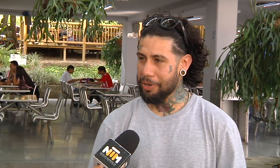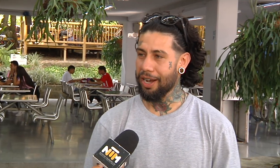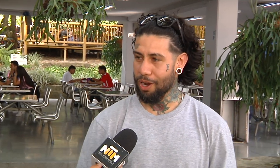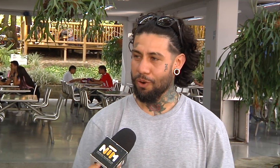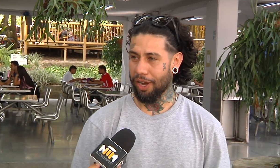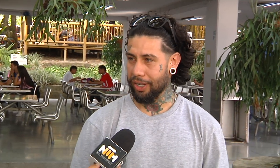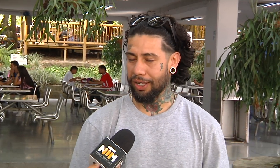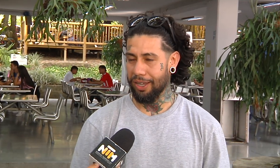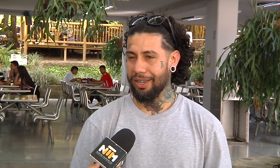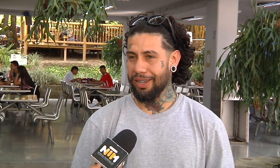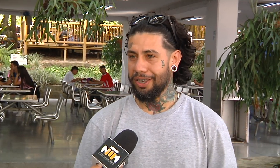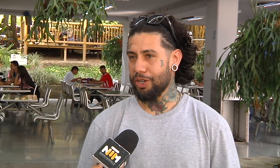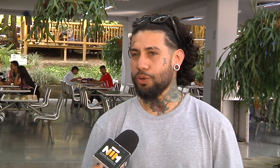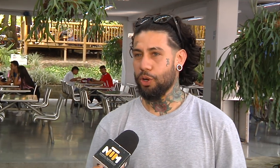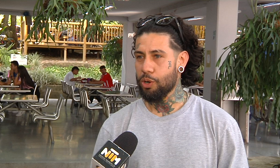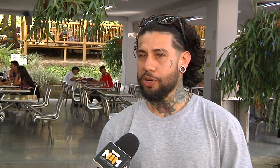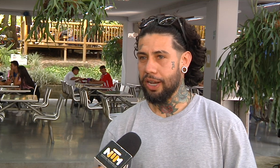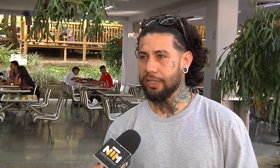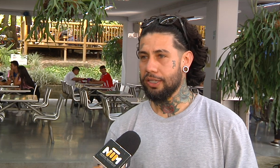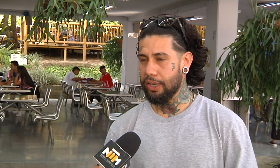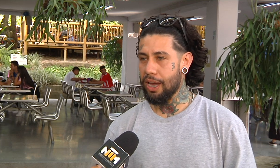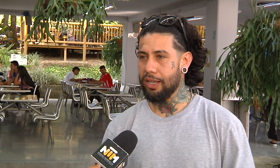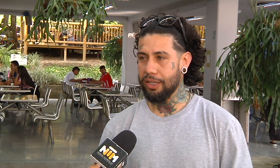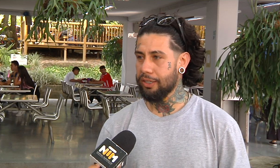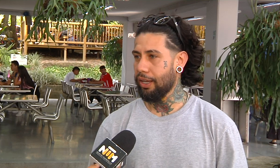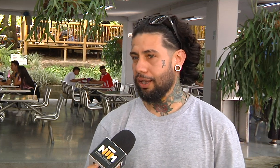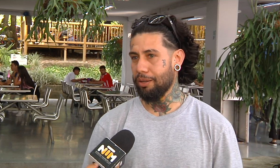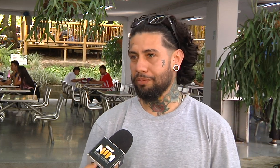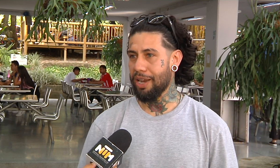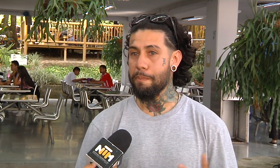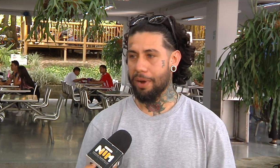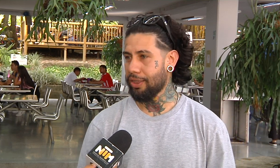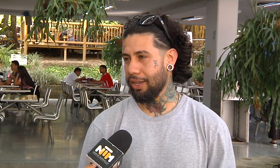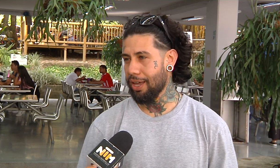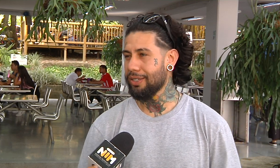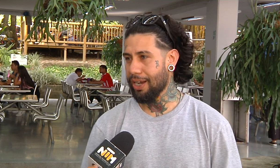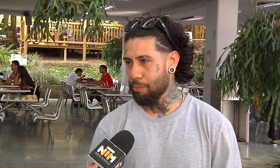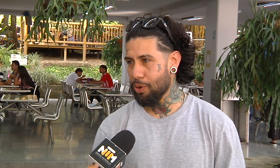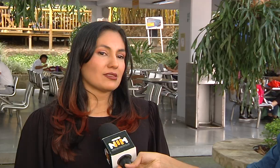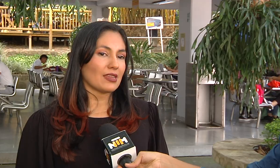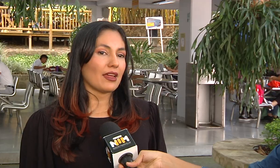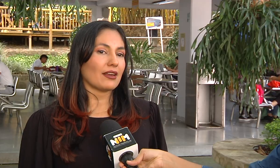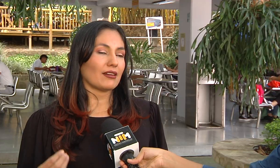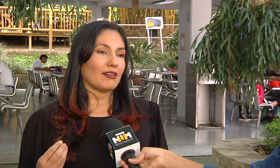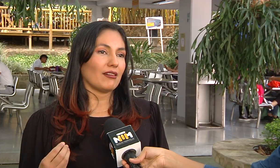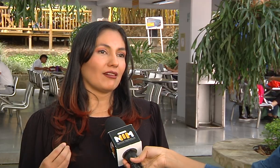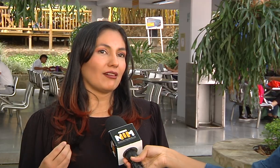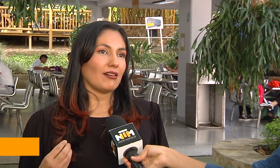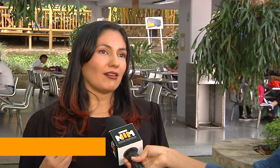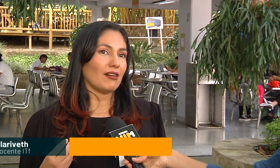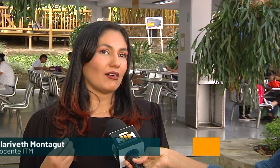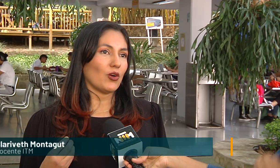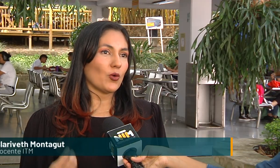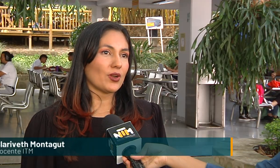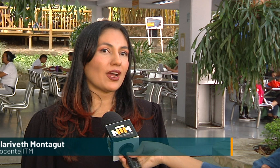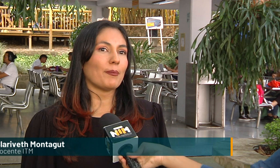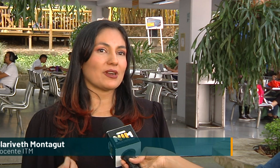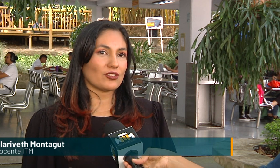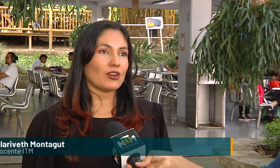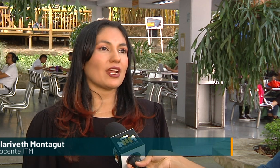manera correcta. Entonces surgió como una necesidad desde la empatía, desde el amor. Ser una persona